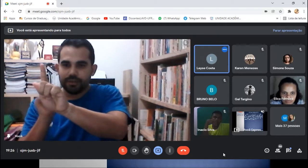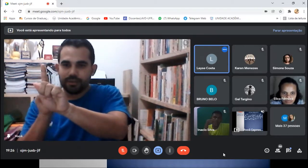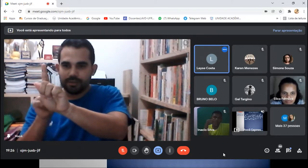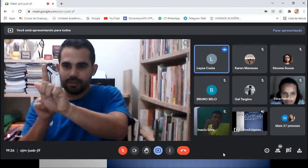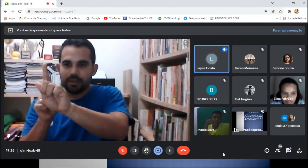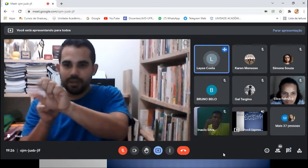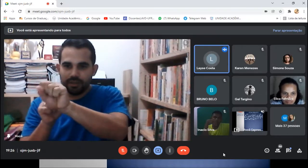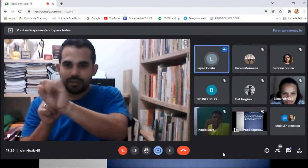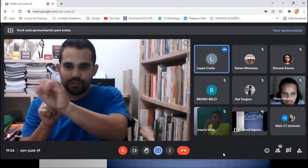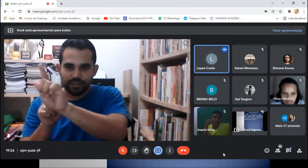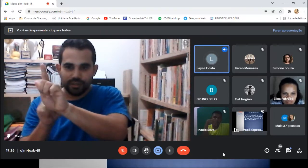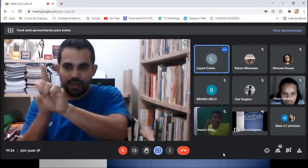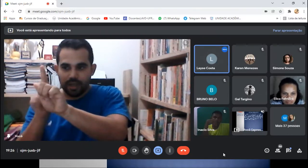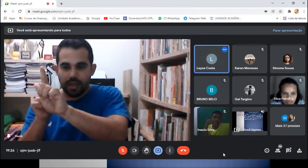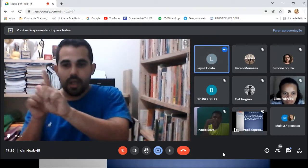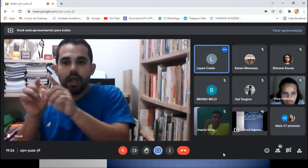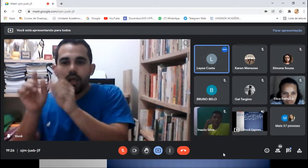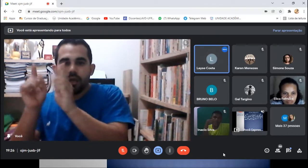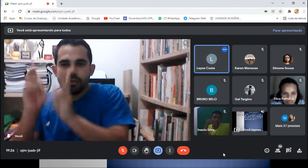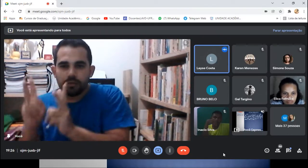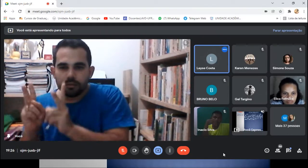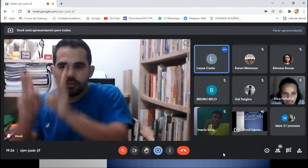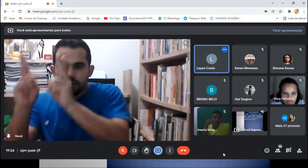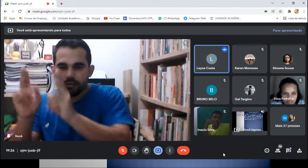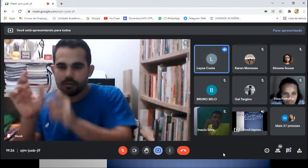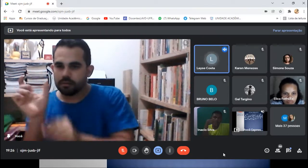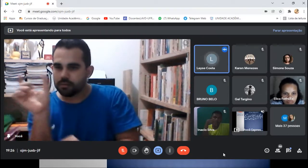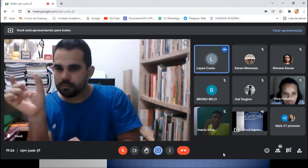os signos, né? O sig